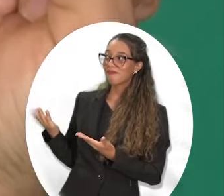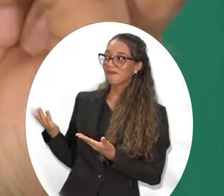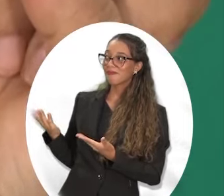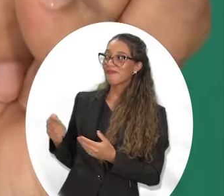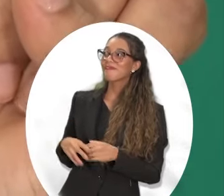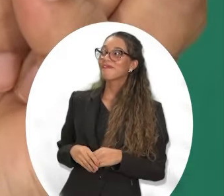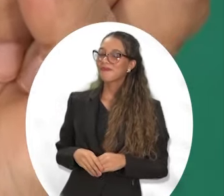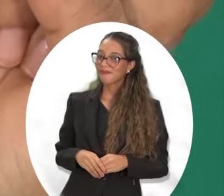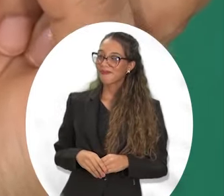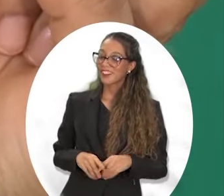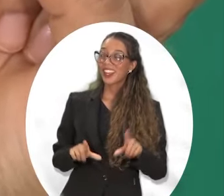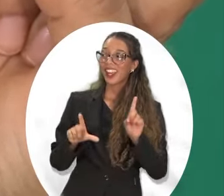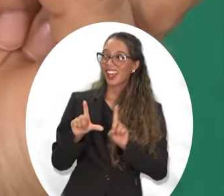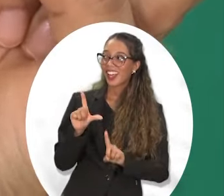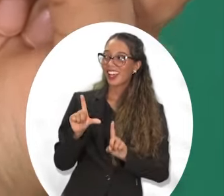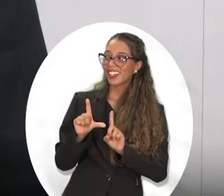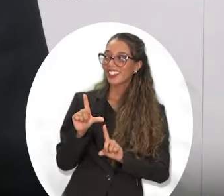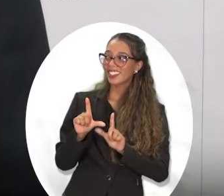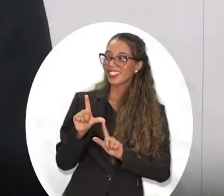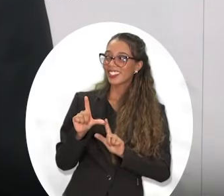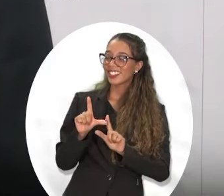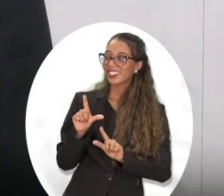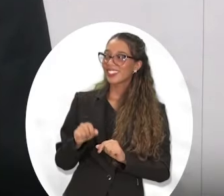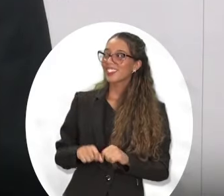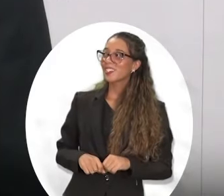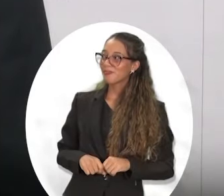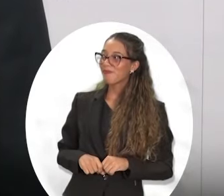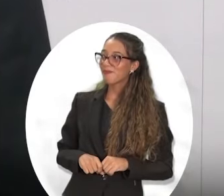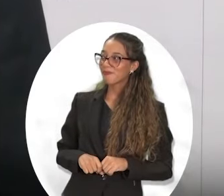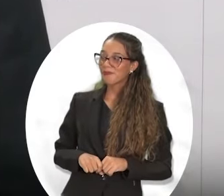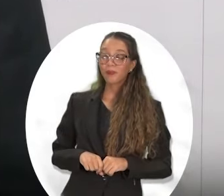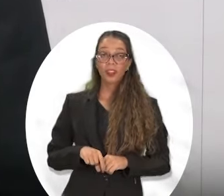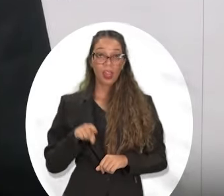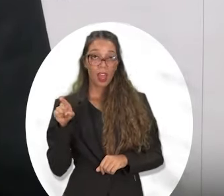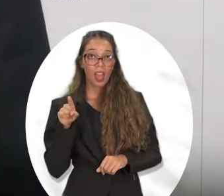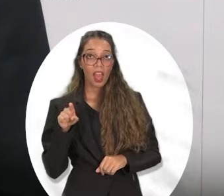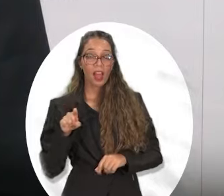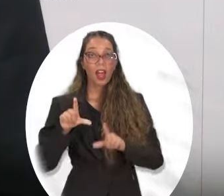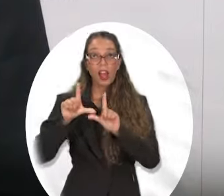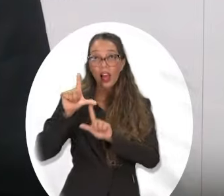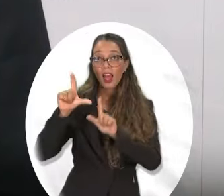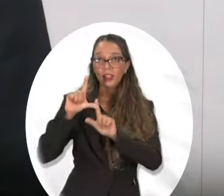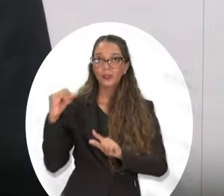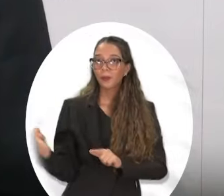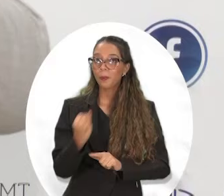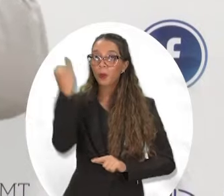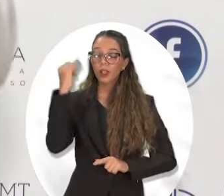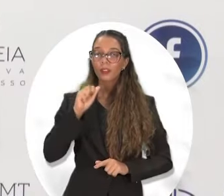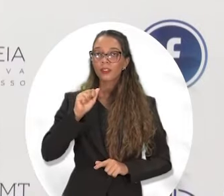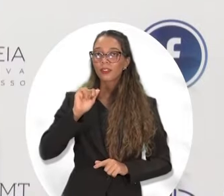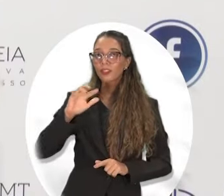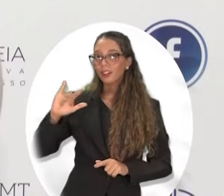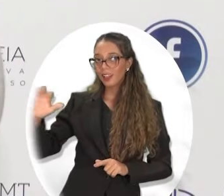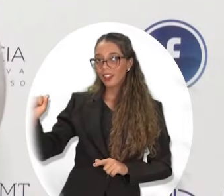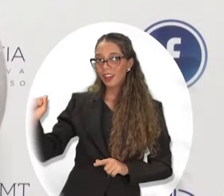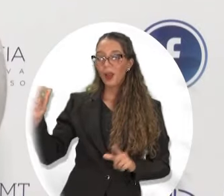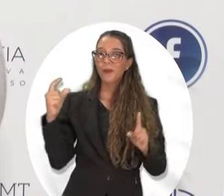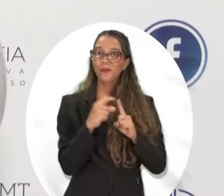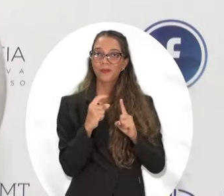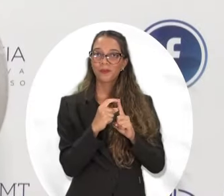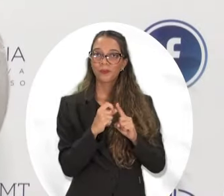dedinho para cima, vira a letra I. As letras são importantes na hora de soletrar as palavras. E muitas